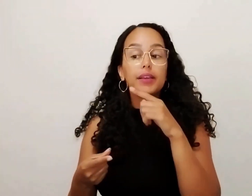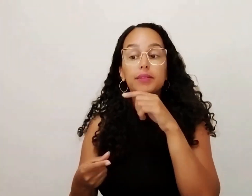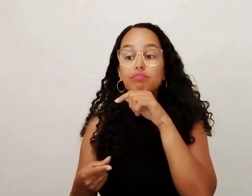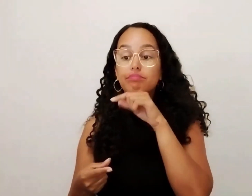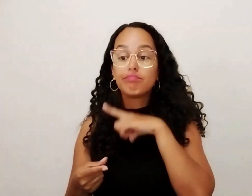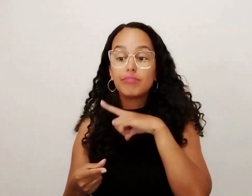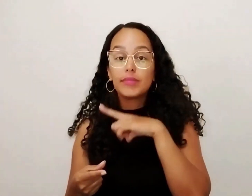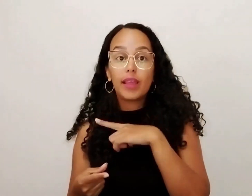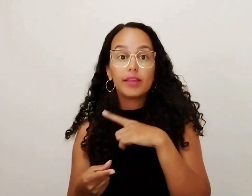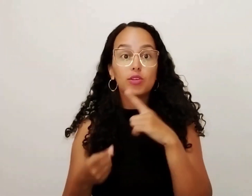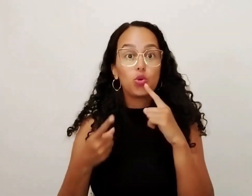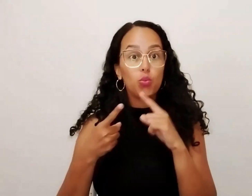e uma